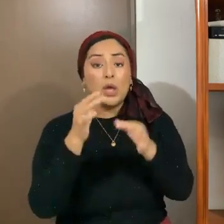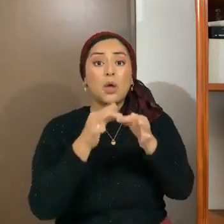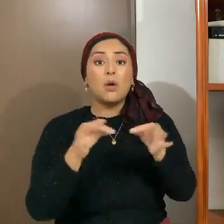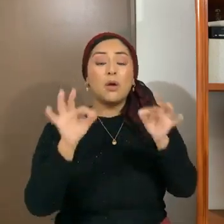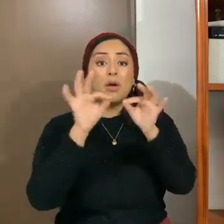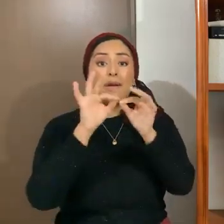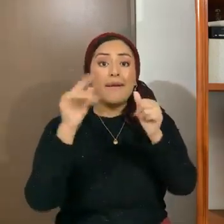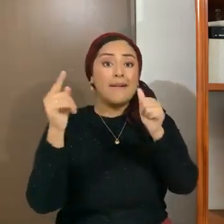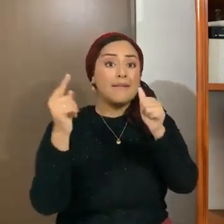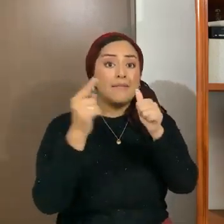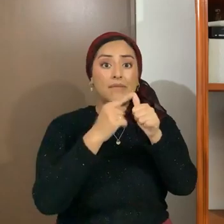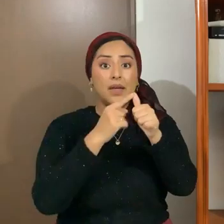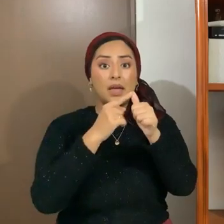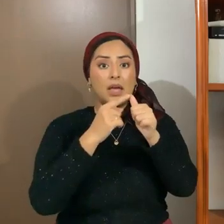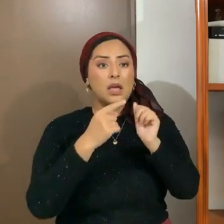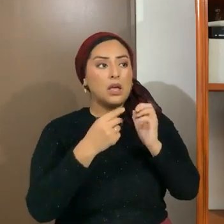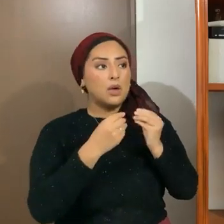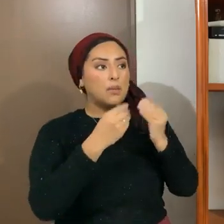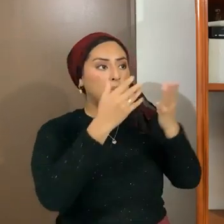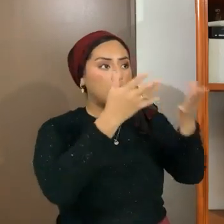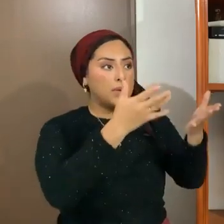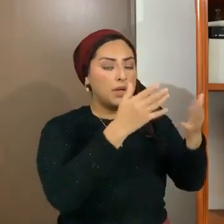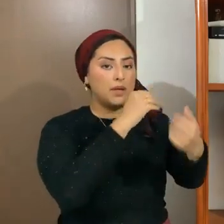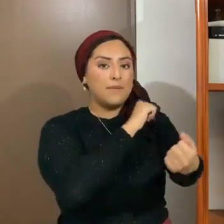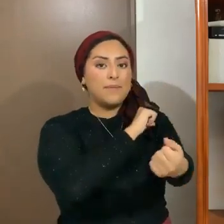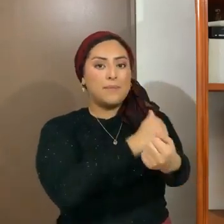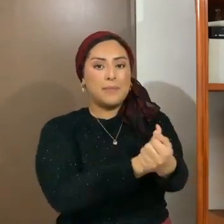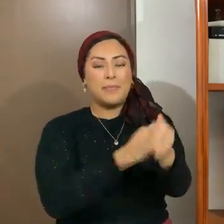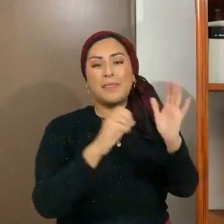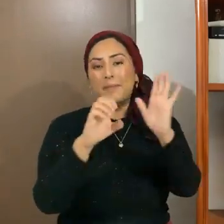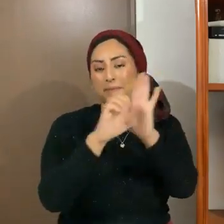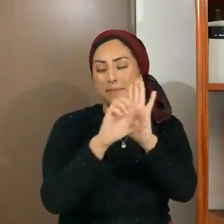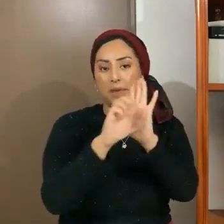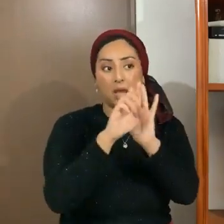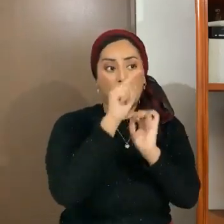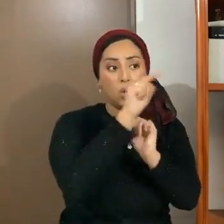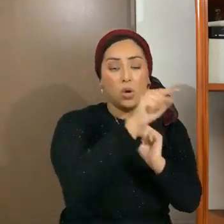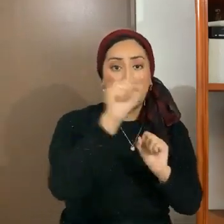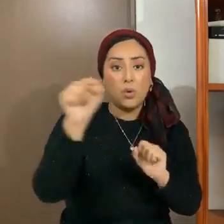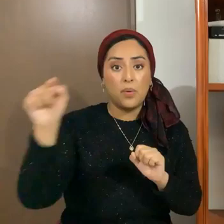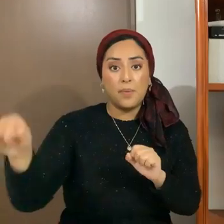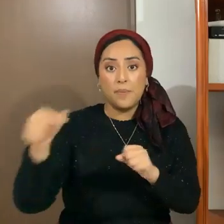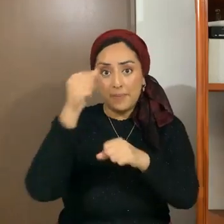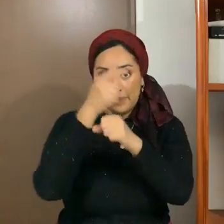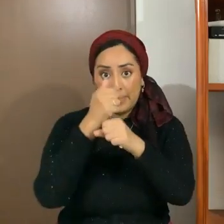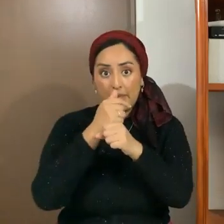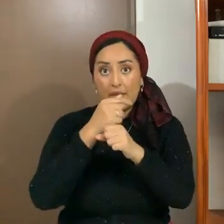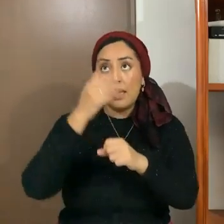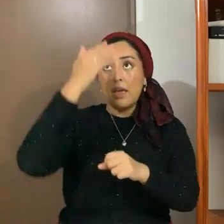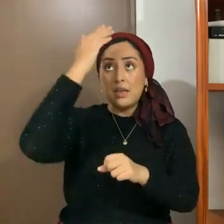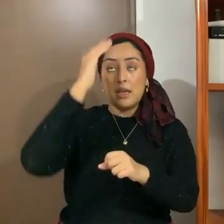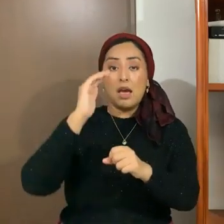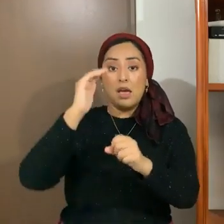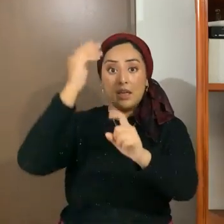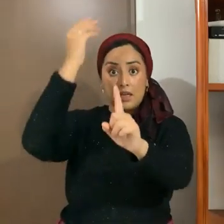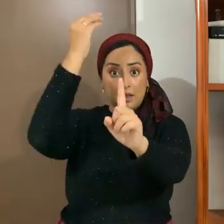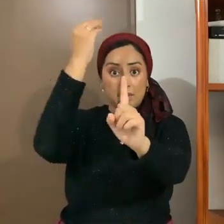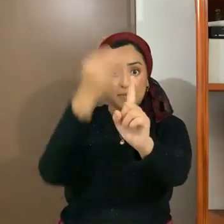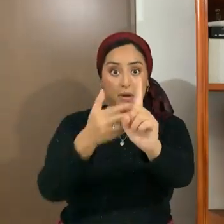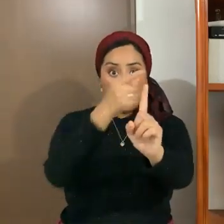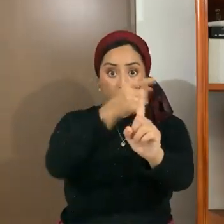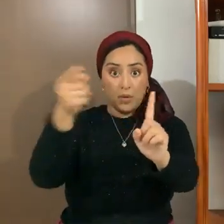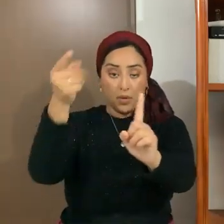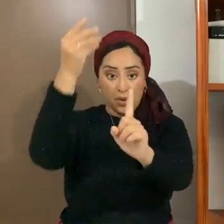en primer lugar a las autoridades. Supongamos que ustedes, amados Sahim, el Eterno les dice,